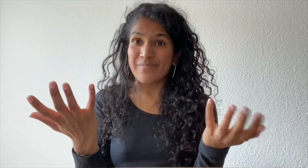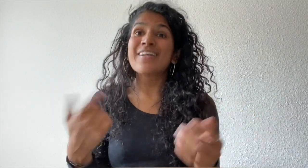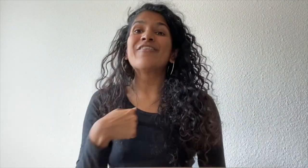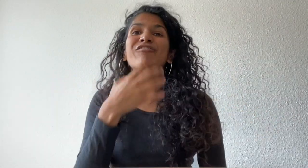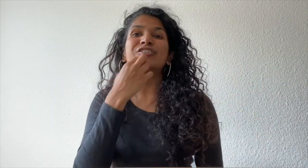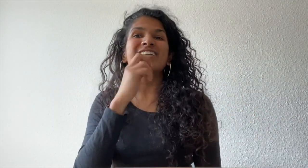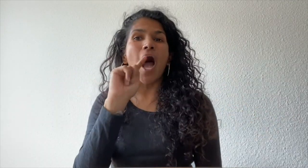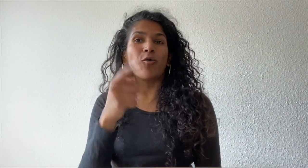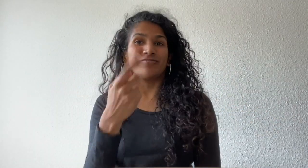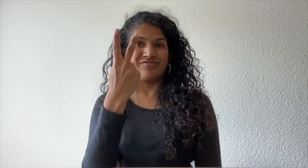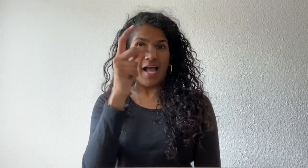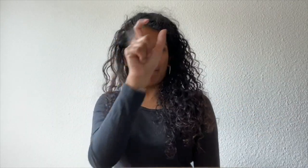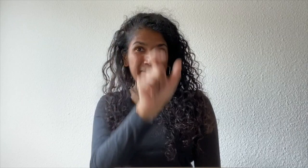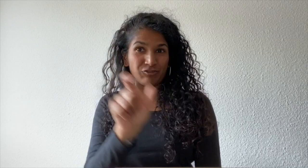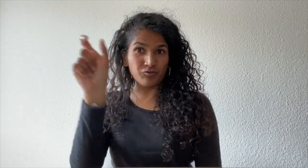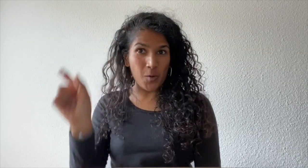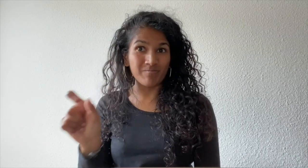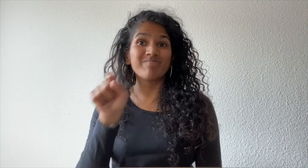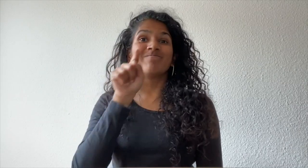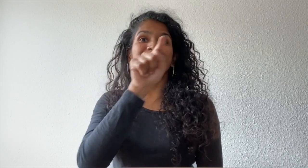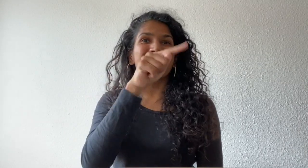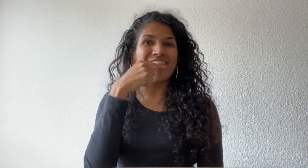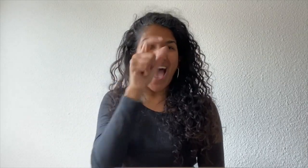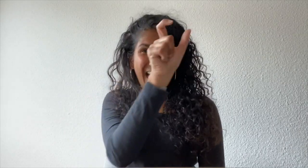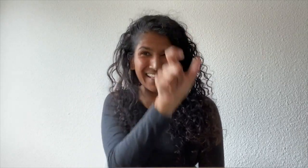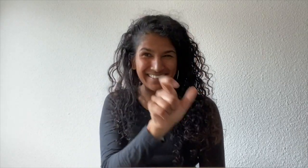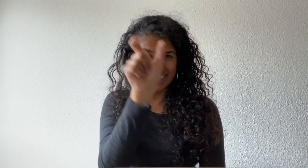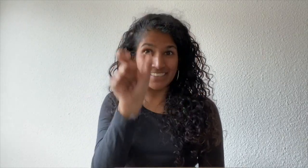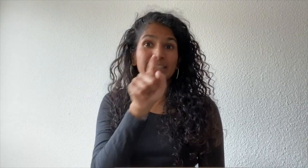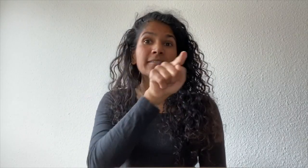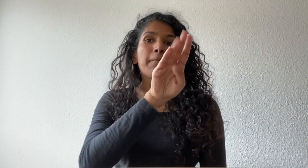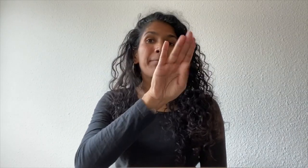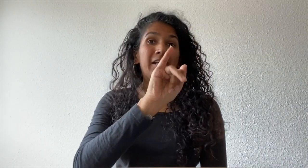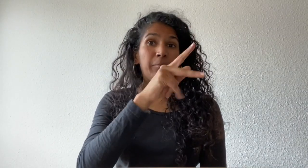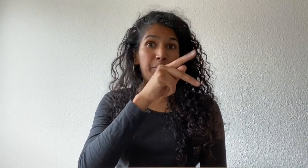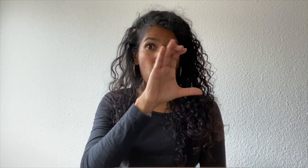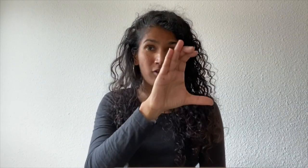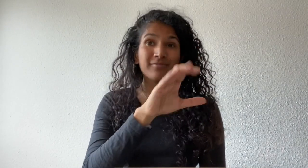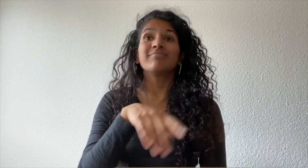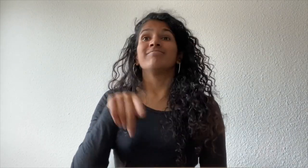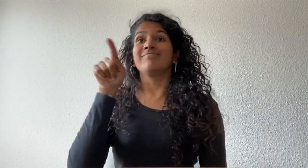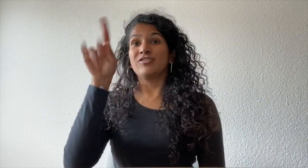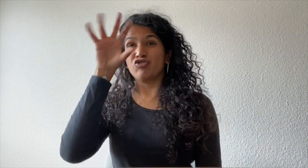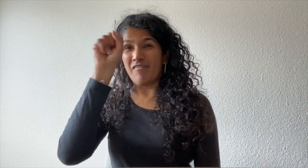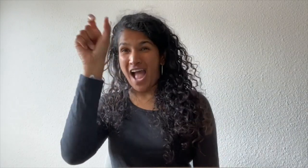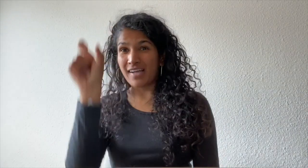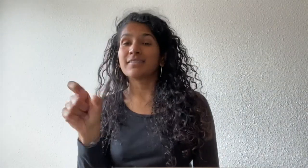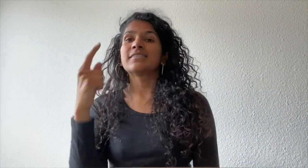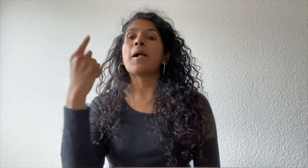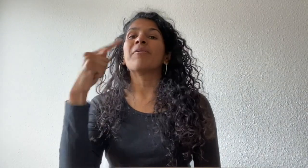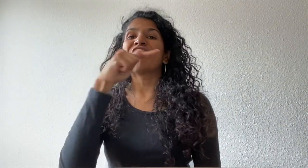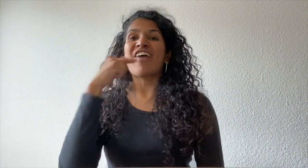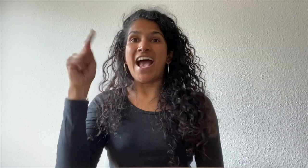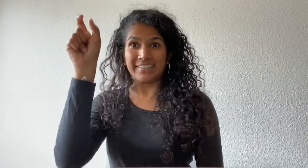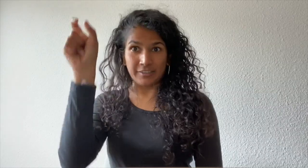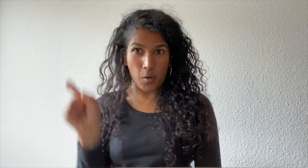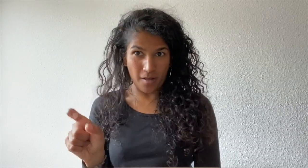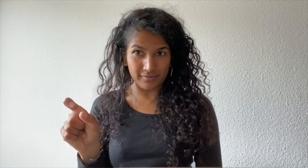mit der Kolonialgeschichte macht das Konzept weiße Privilegien Sinn. Werfen Sie nun einen Blick auf